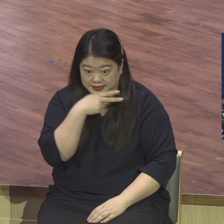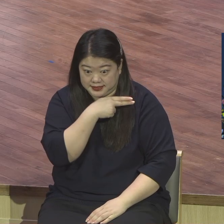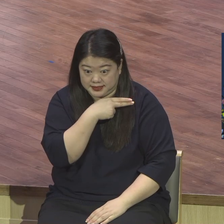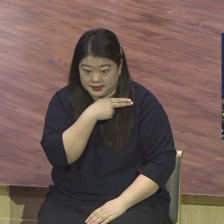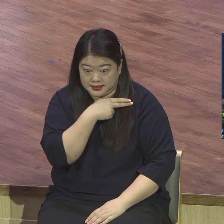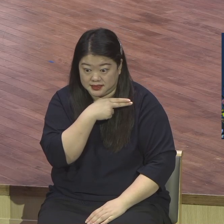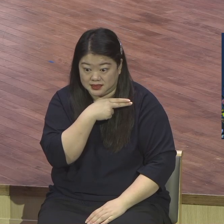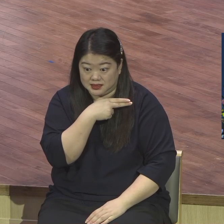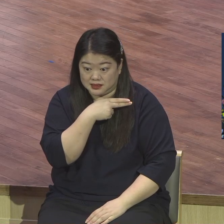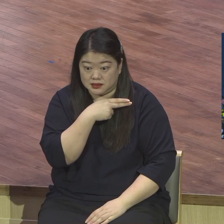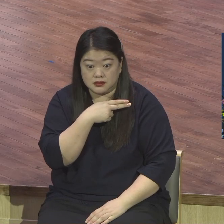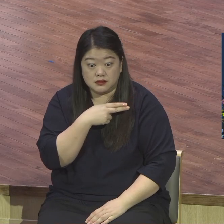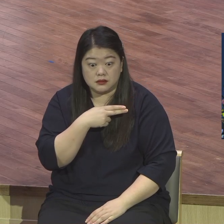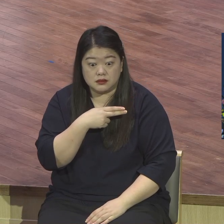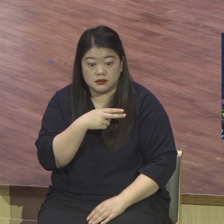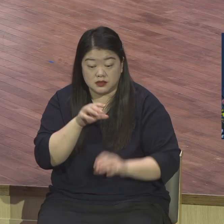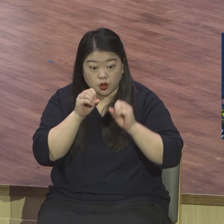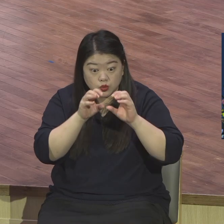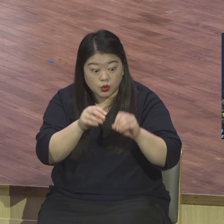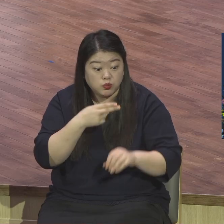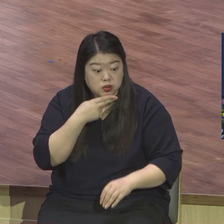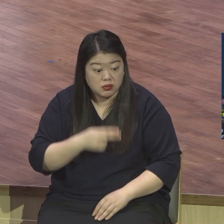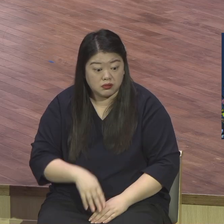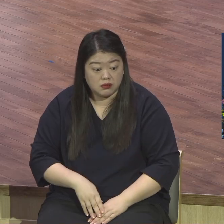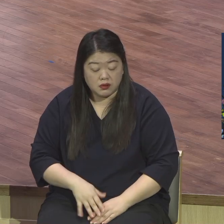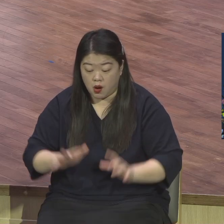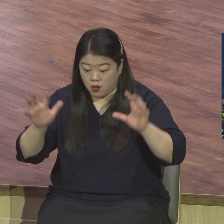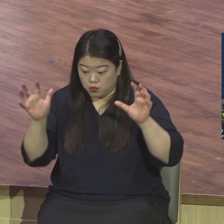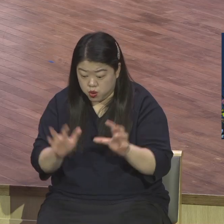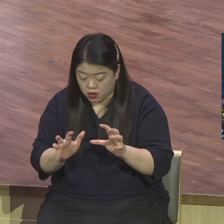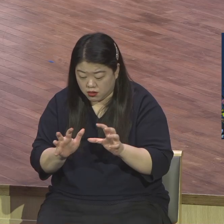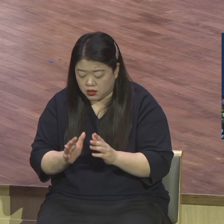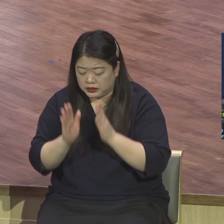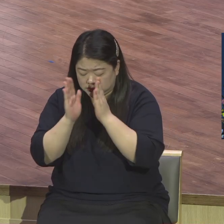그 약속하신 성령이 임한 거예요.